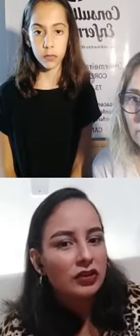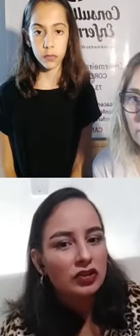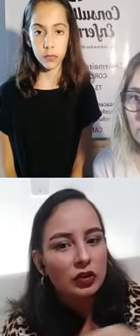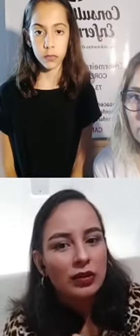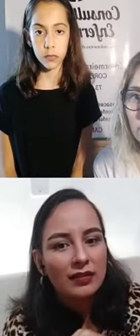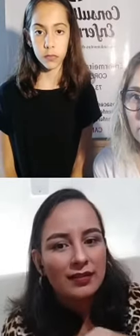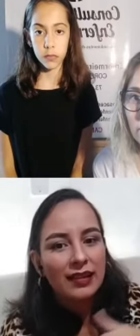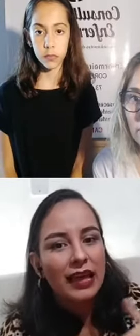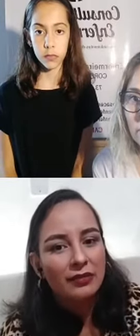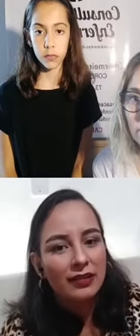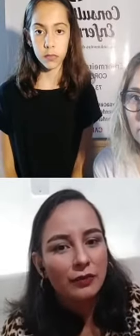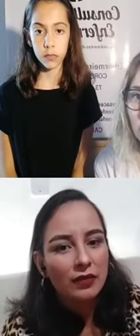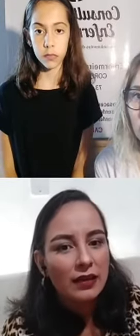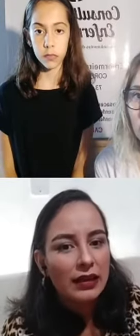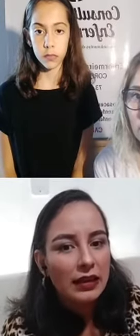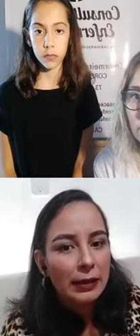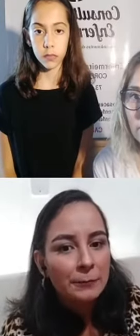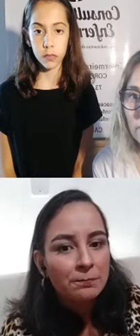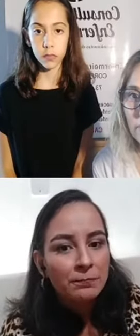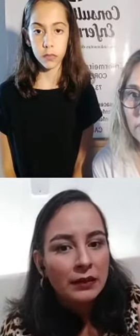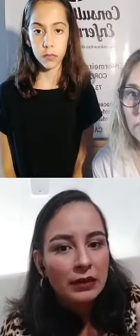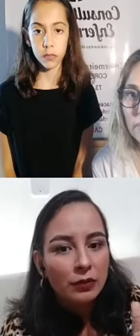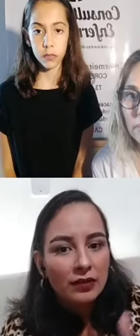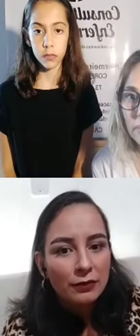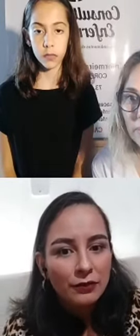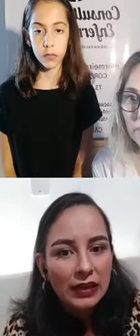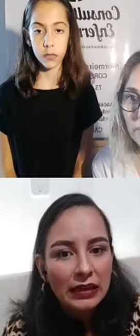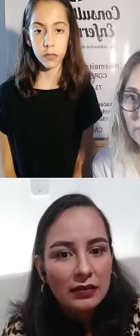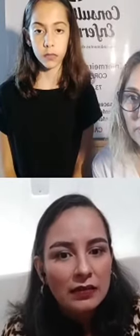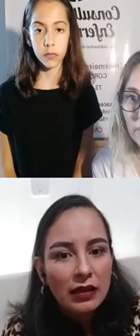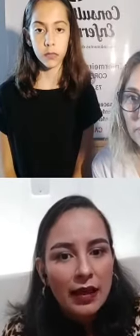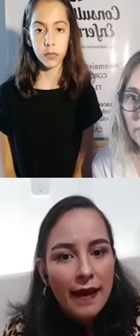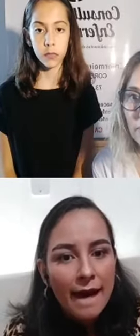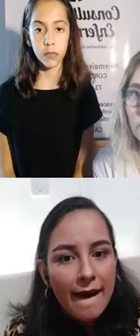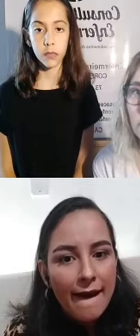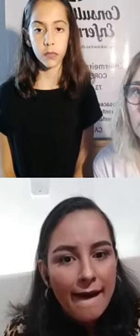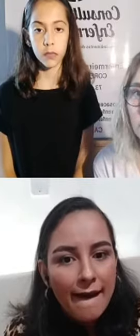interessante de todas as lives que você fez.